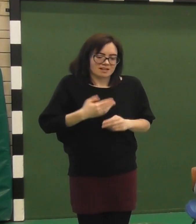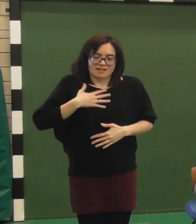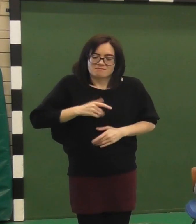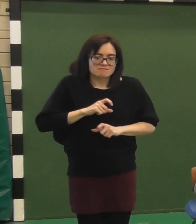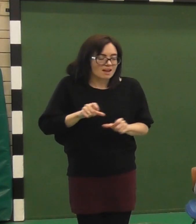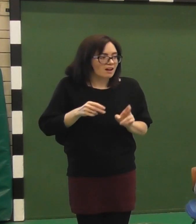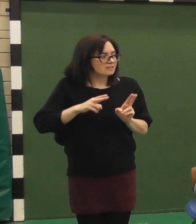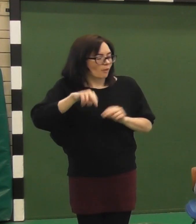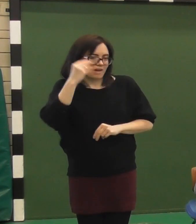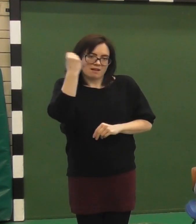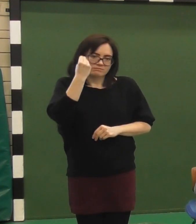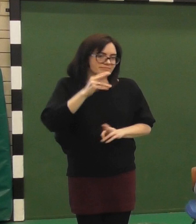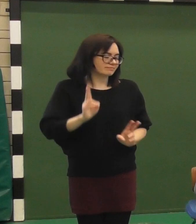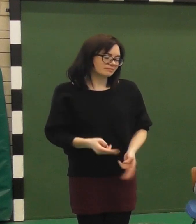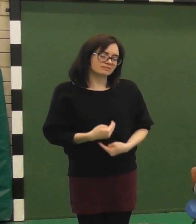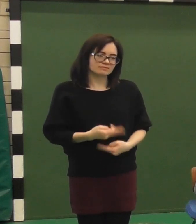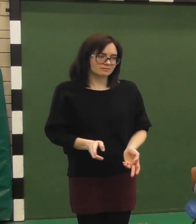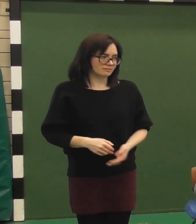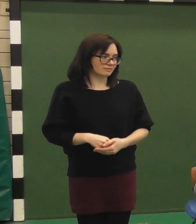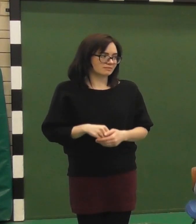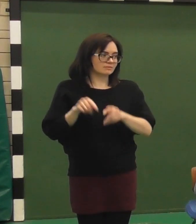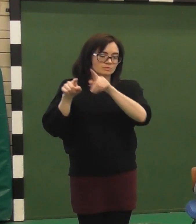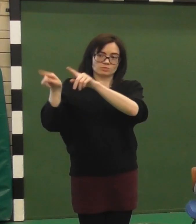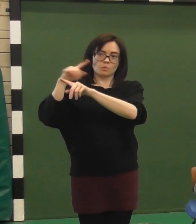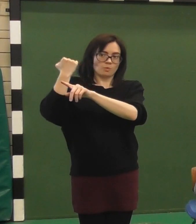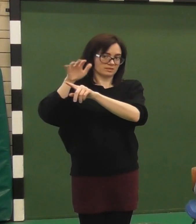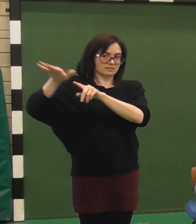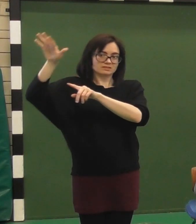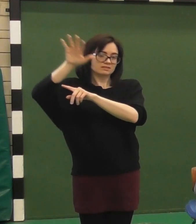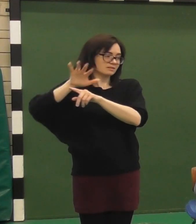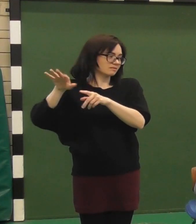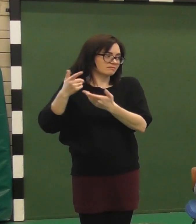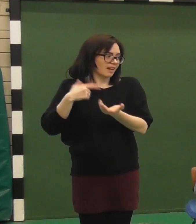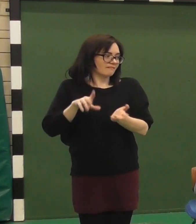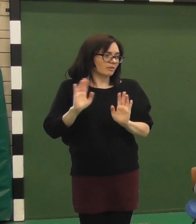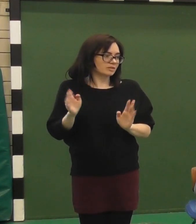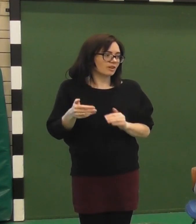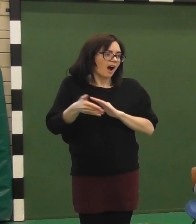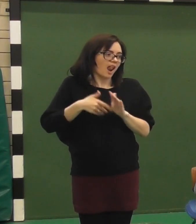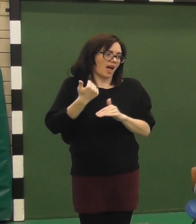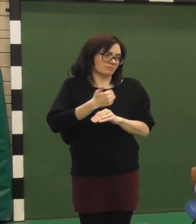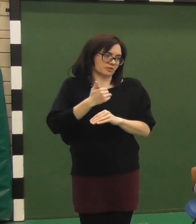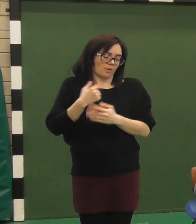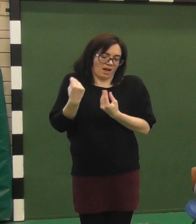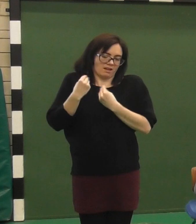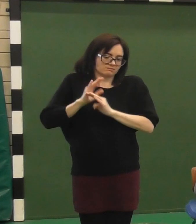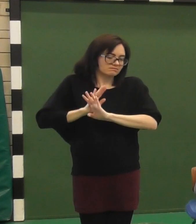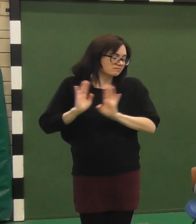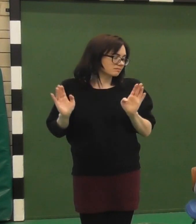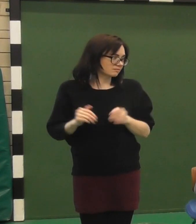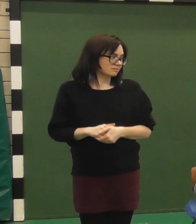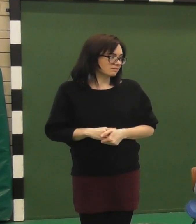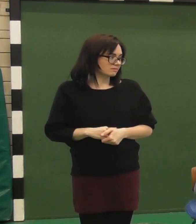tovább tanulni. Úrzó nem volt, csak ellenkiskola, semmi más nem volt. És